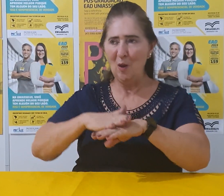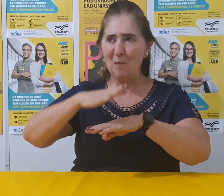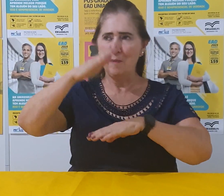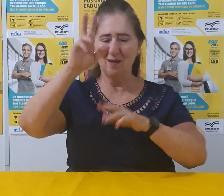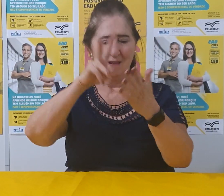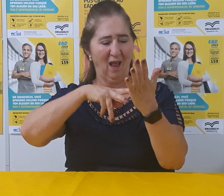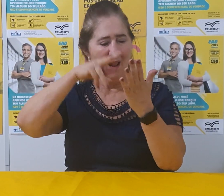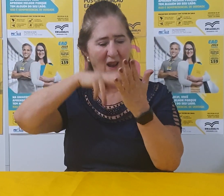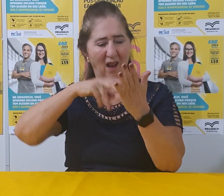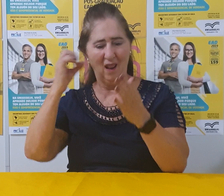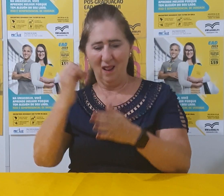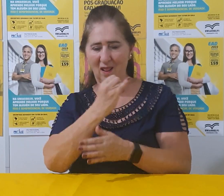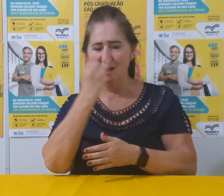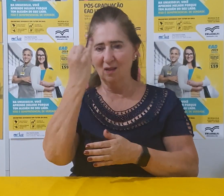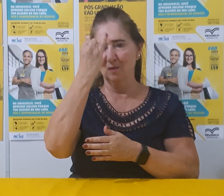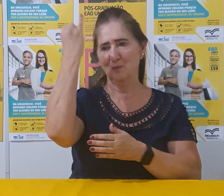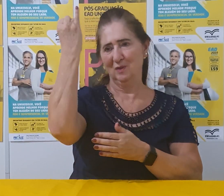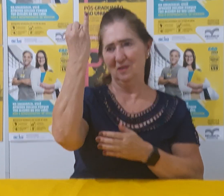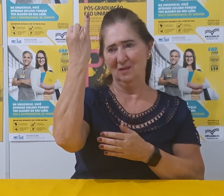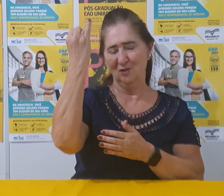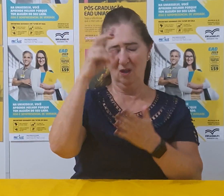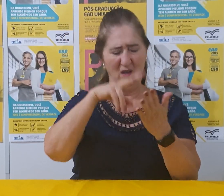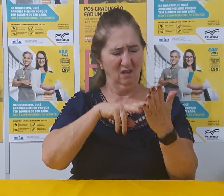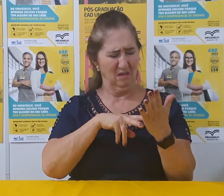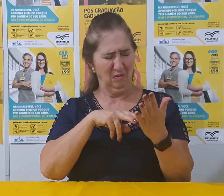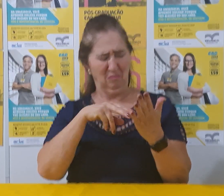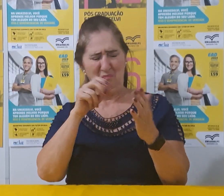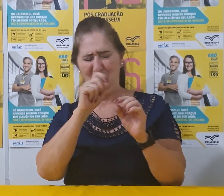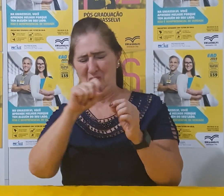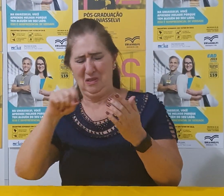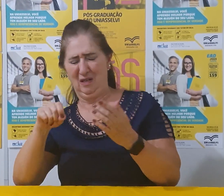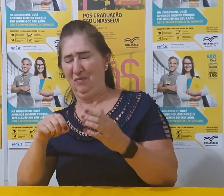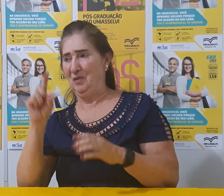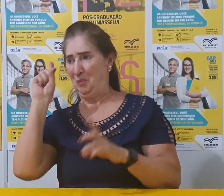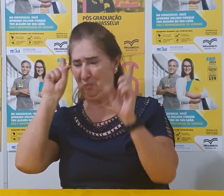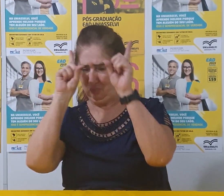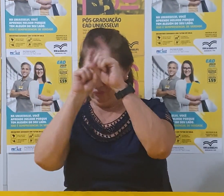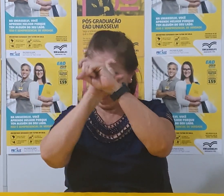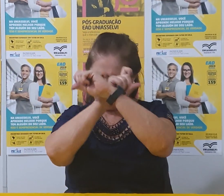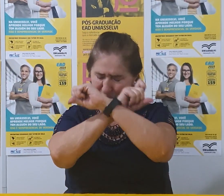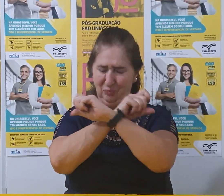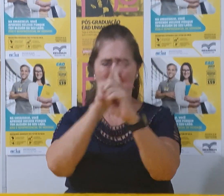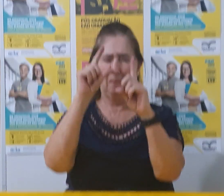e escrever. Para ele é muito difícil, muitas palavras.